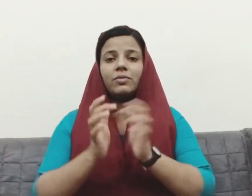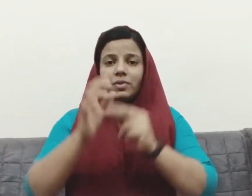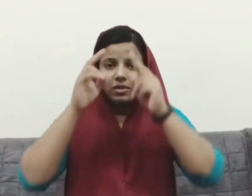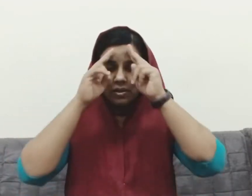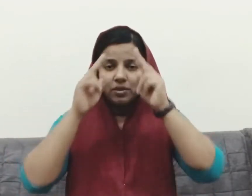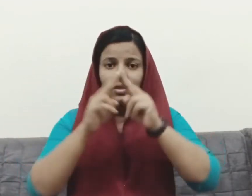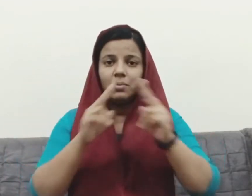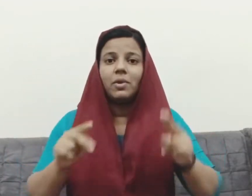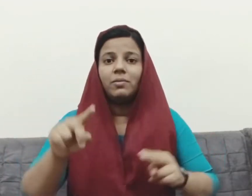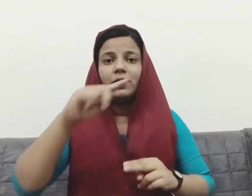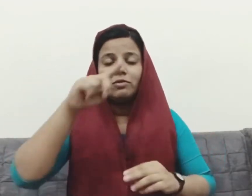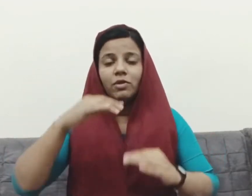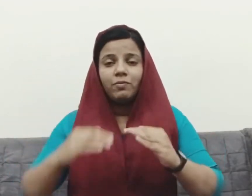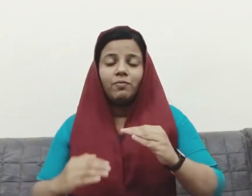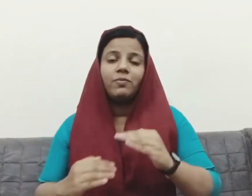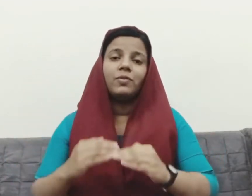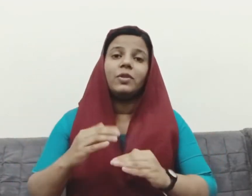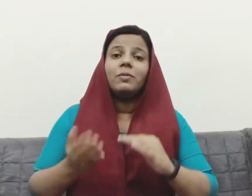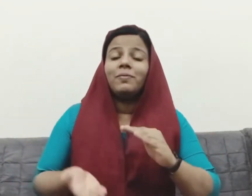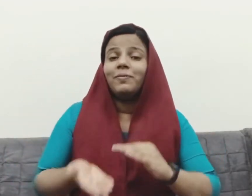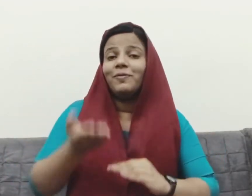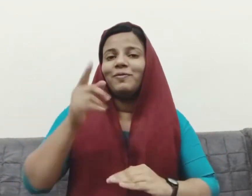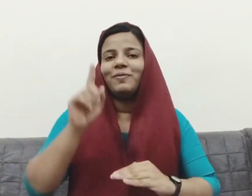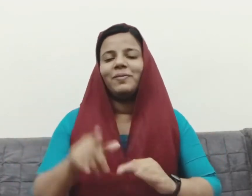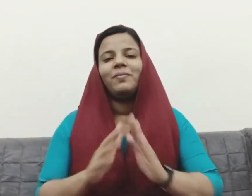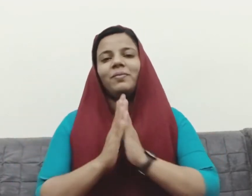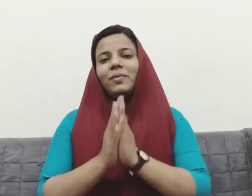ദൈവിക സമാധാനവും നിങ്ങളുടെ ജീവിതത്തിൽ വർദ്ധിച്ചു പെരുകുമാറാകട്ടെ എന്ന് പ്രാർത്ഥിക്കുന്നു.